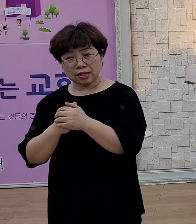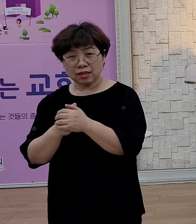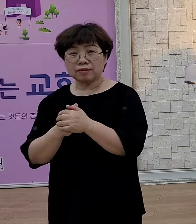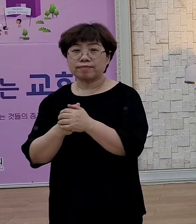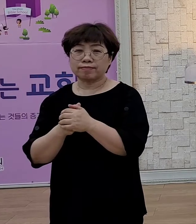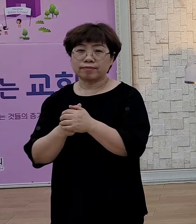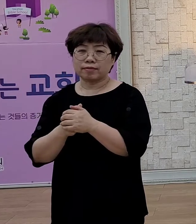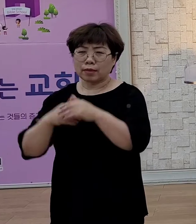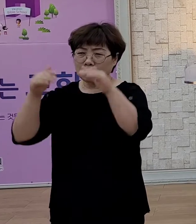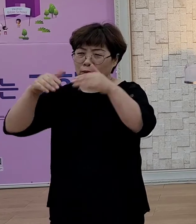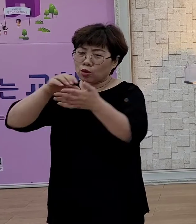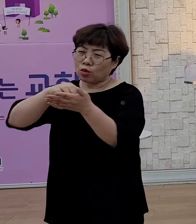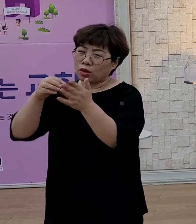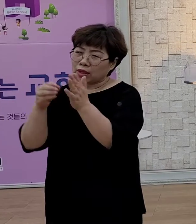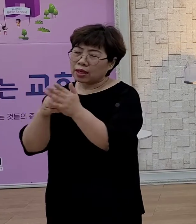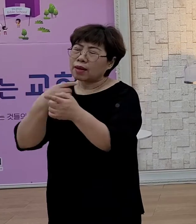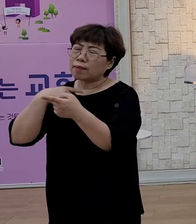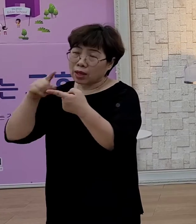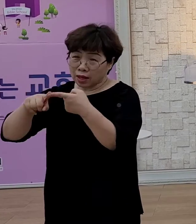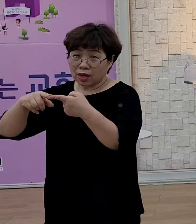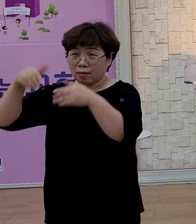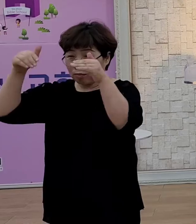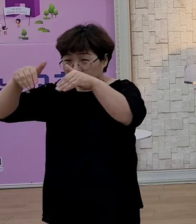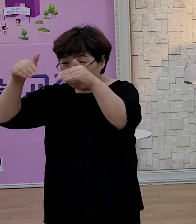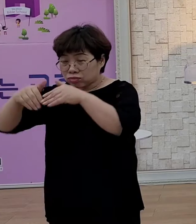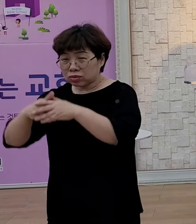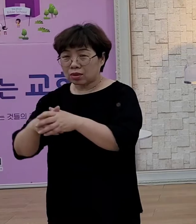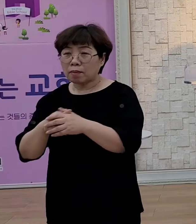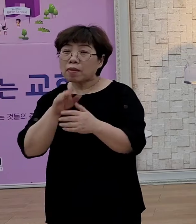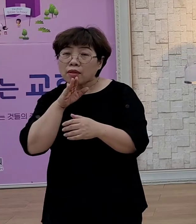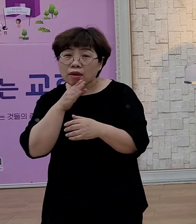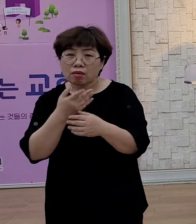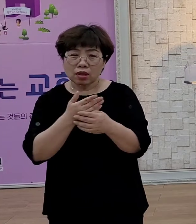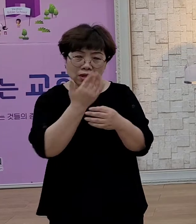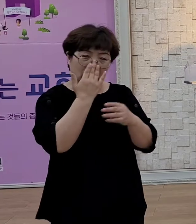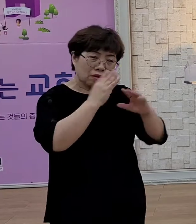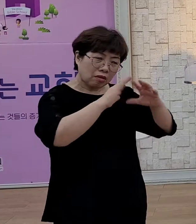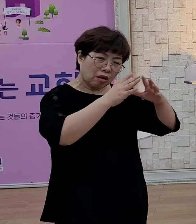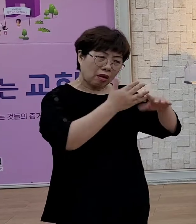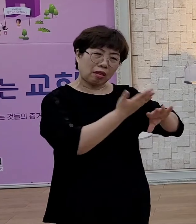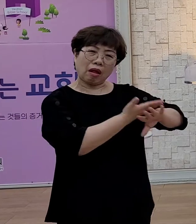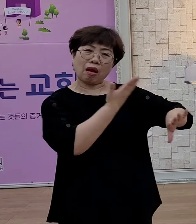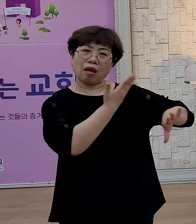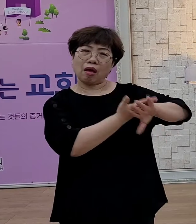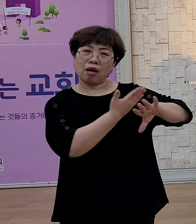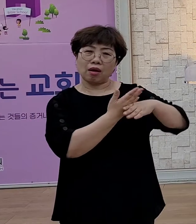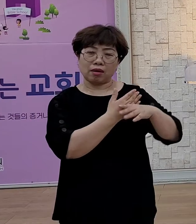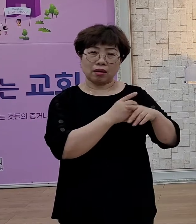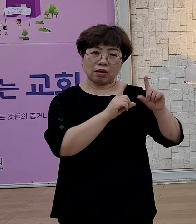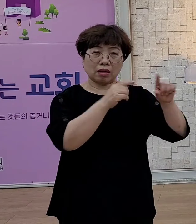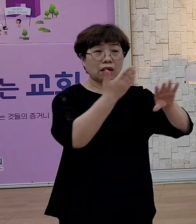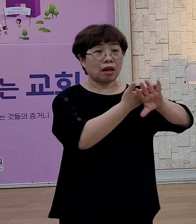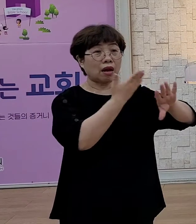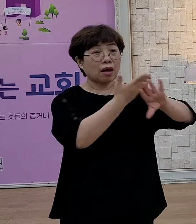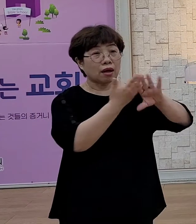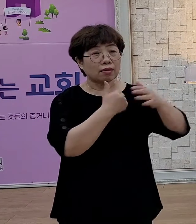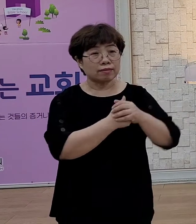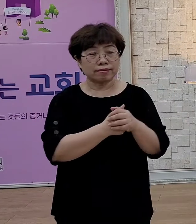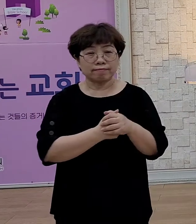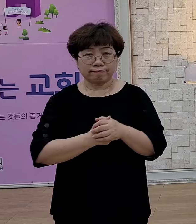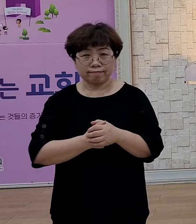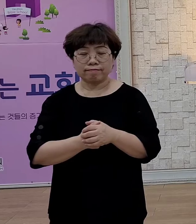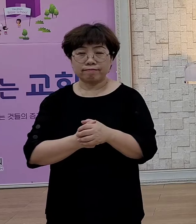참 얼마나 농사 짓기도 편한 나라입니까? 근데 이스라엘은 안 그래요. 기후가 어떠냐면은